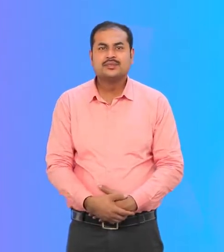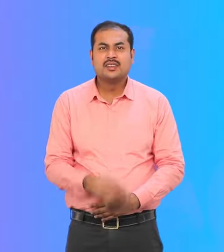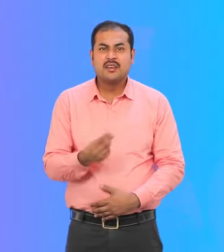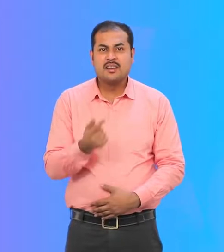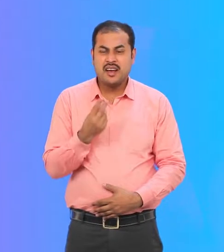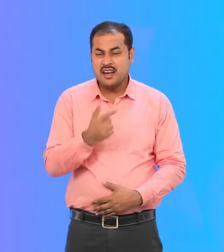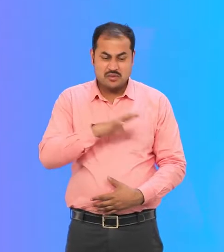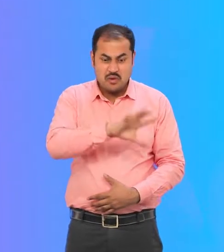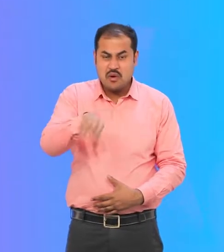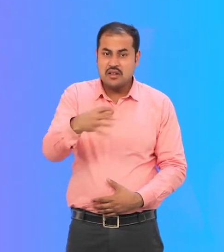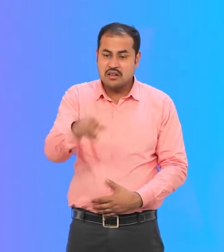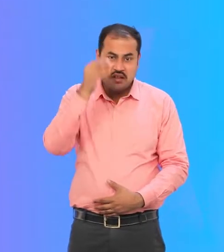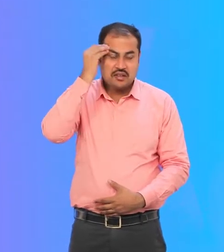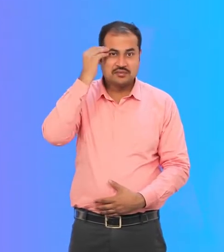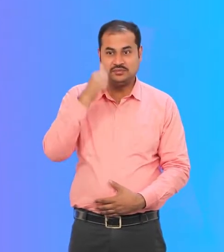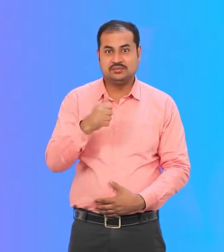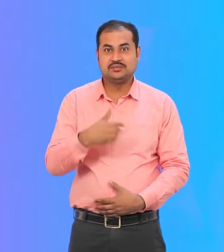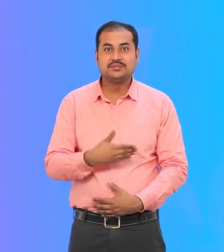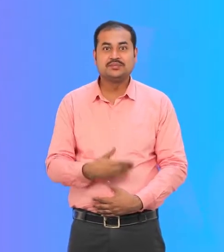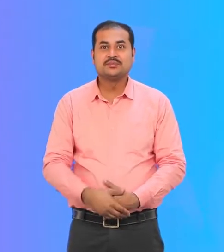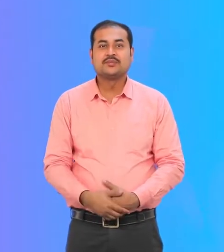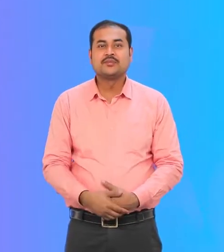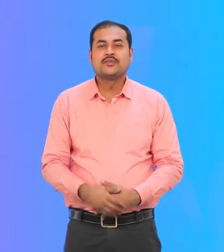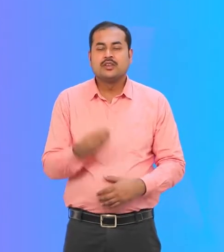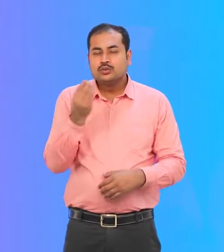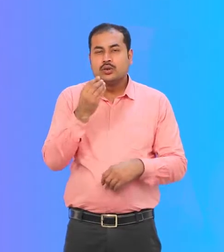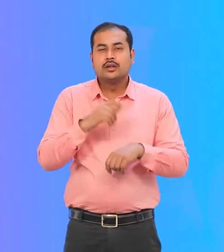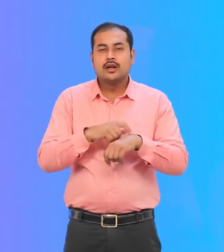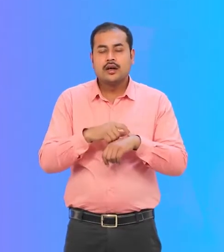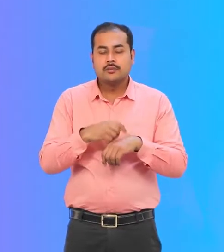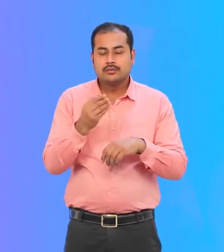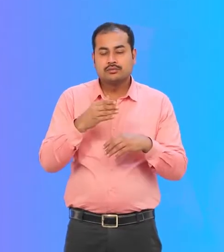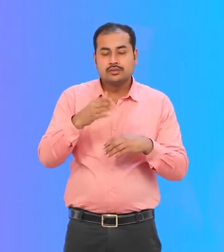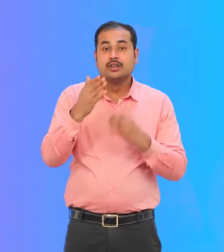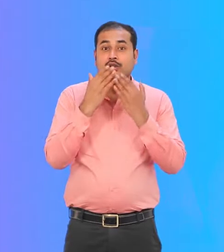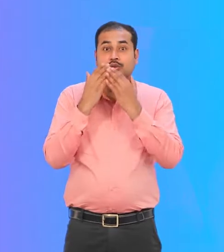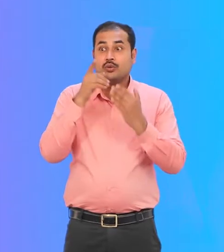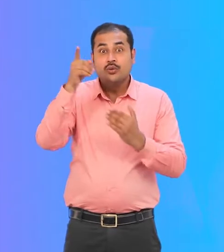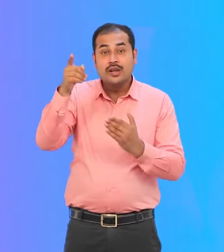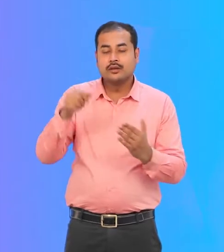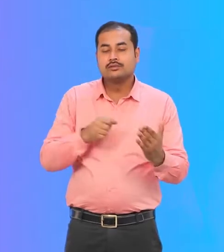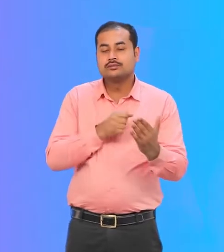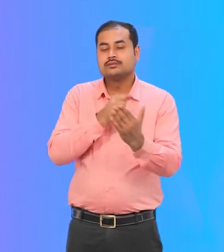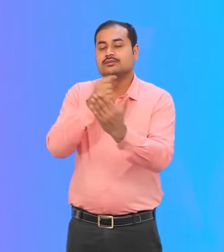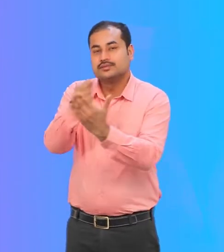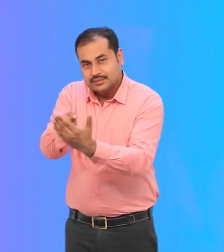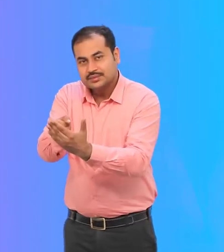कि मुझे भी सीखना पड़ेगा और जलधि कुछ समय बाद वे स्कूल पहुंच जाते हैं